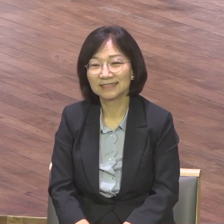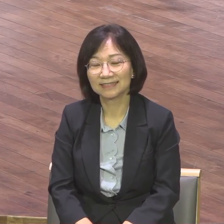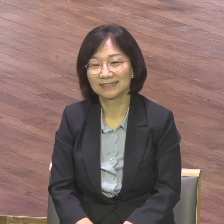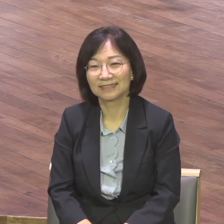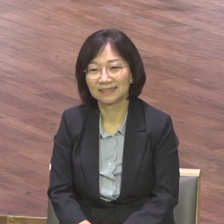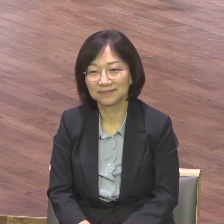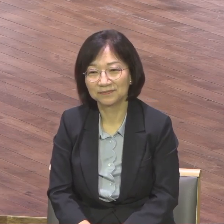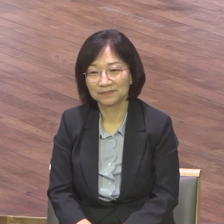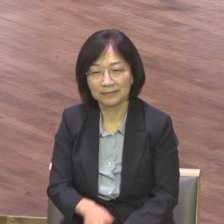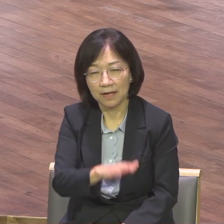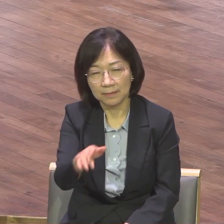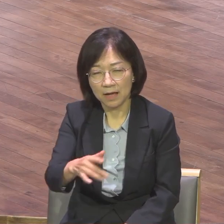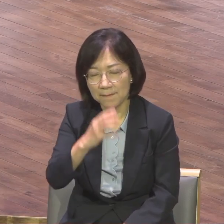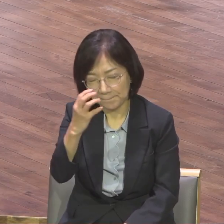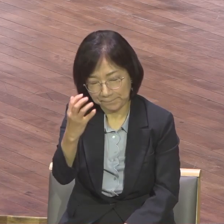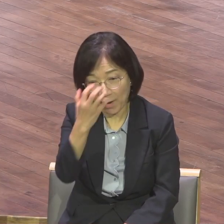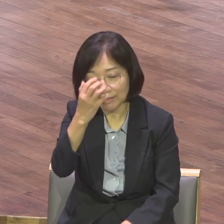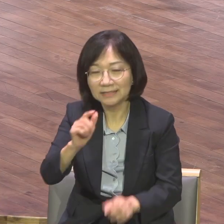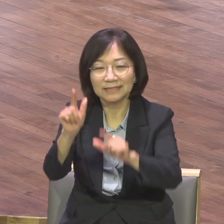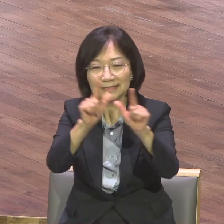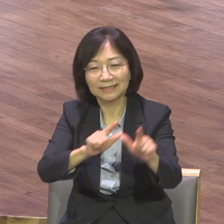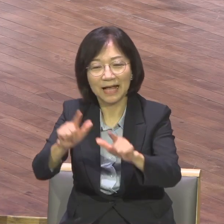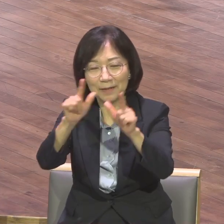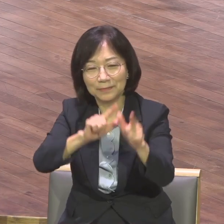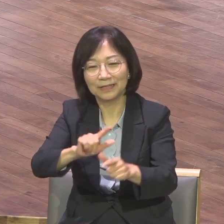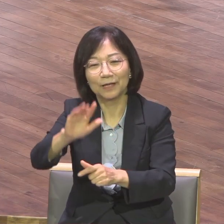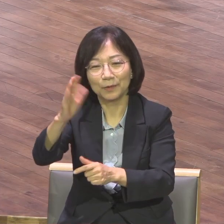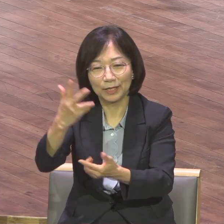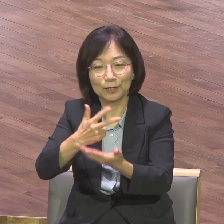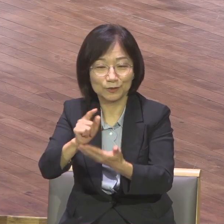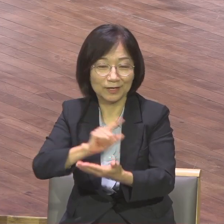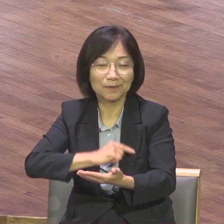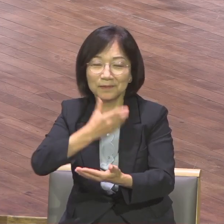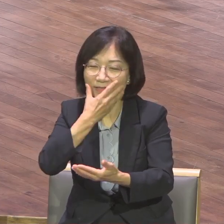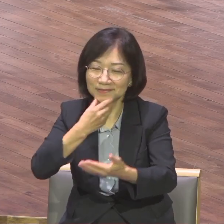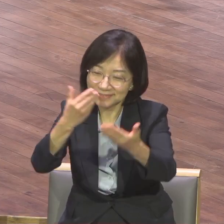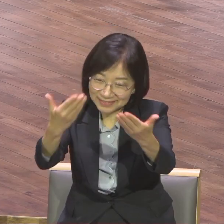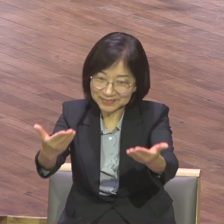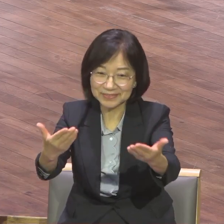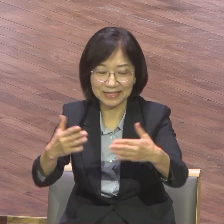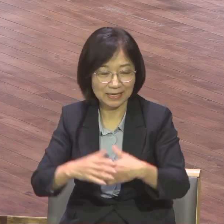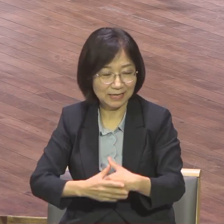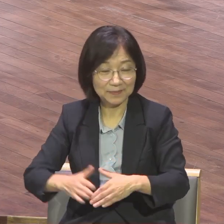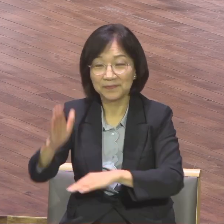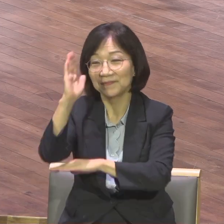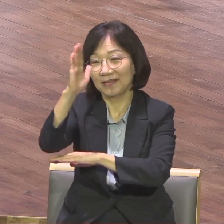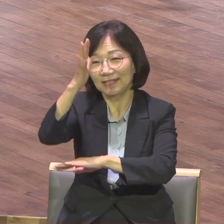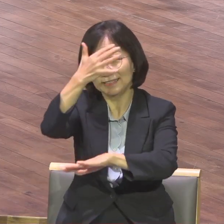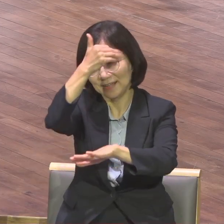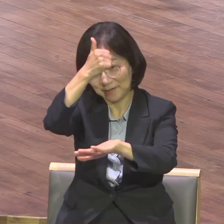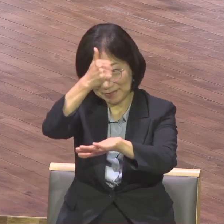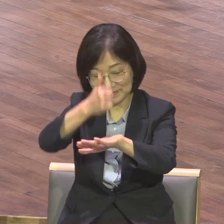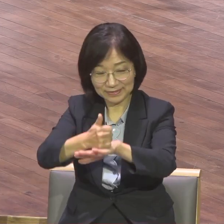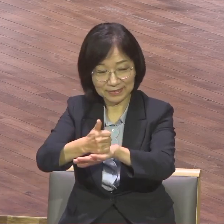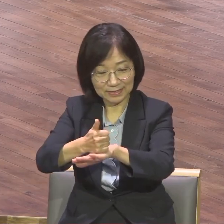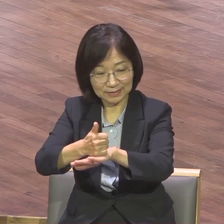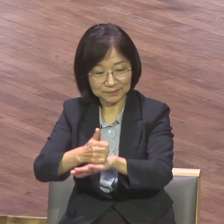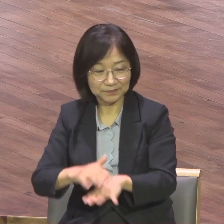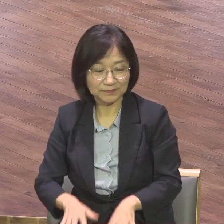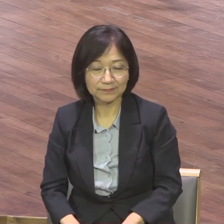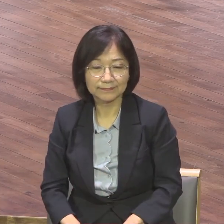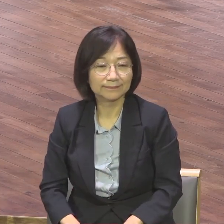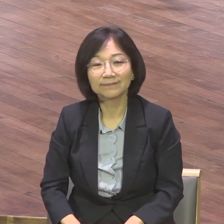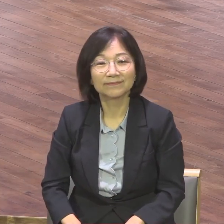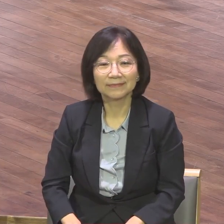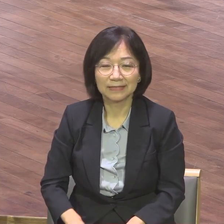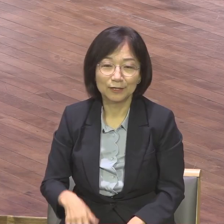삶을 사는 주님의 사람들 다 되시기를 주님으로 축복합니다. 결론입니다. 우리가 자주 쓰는 말